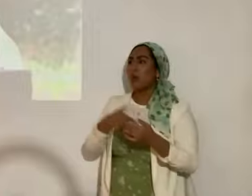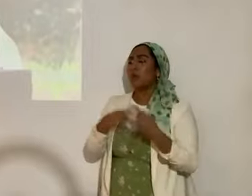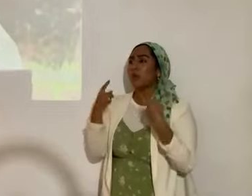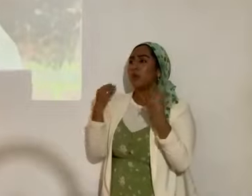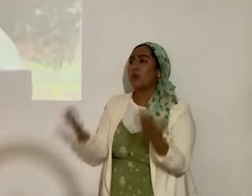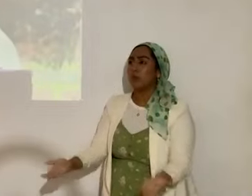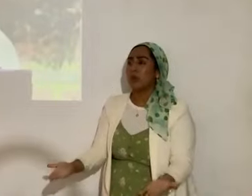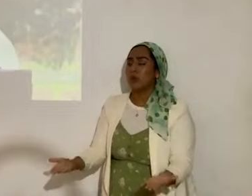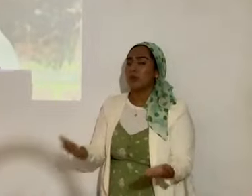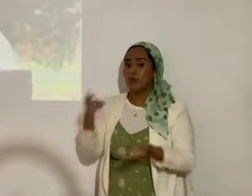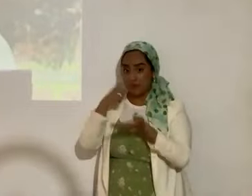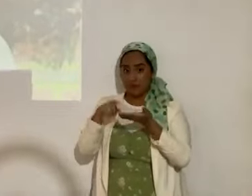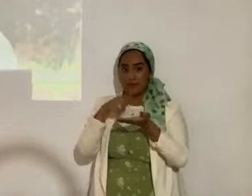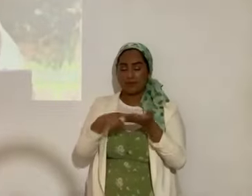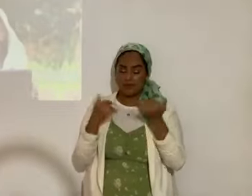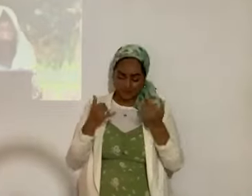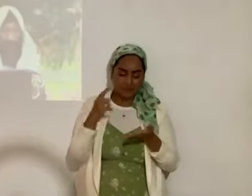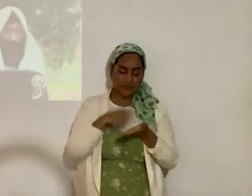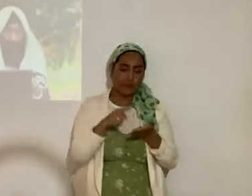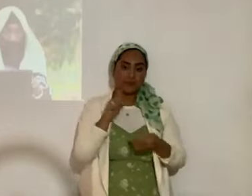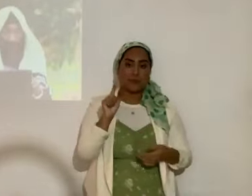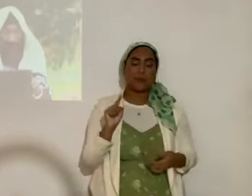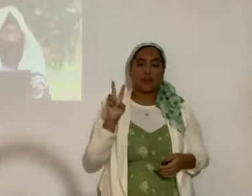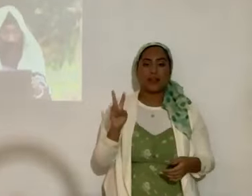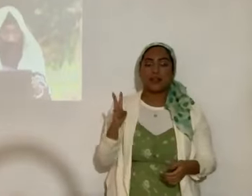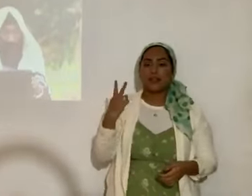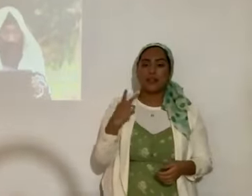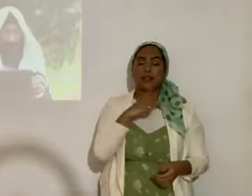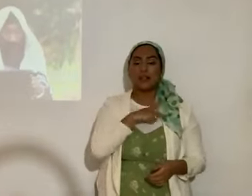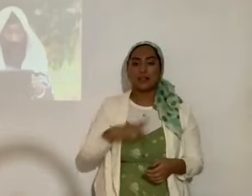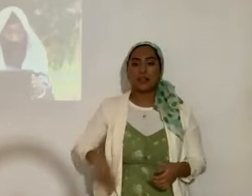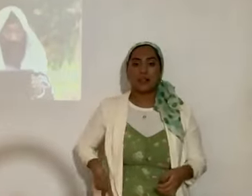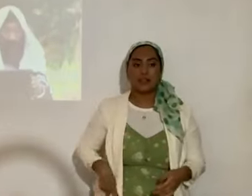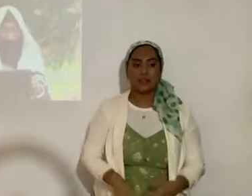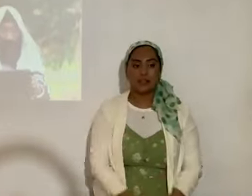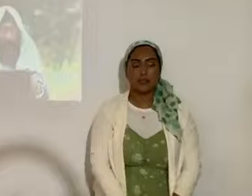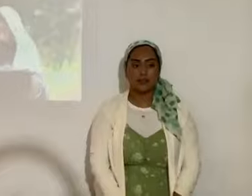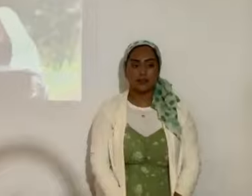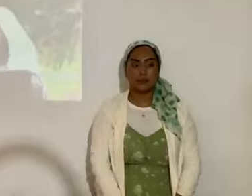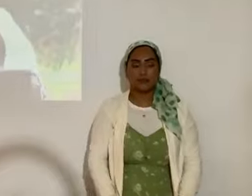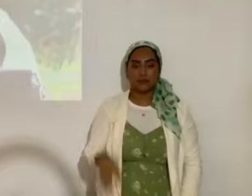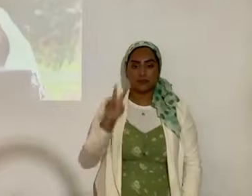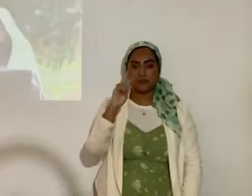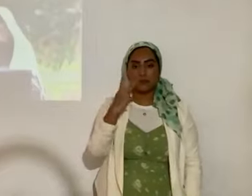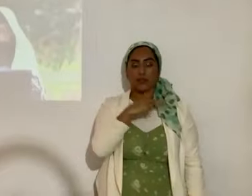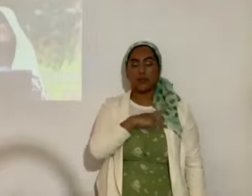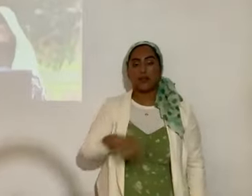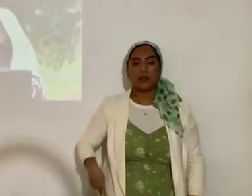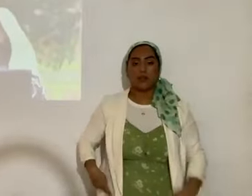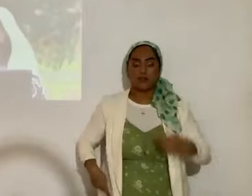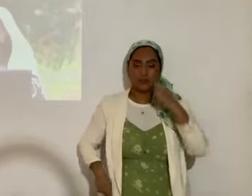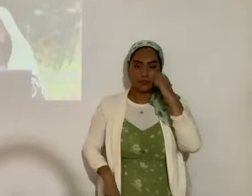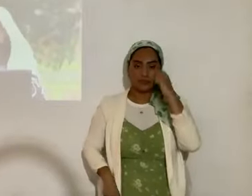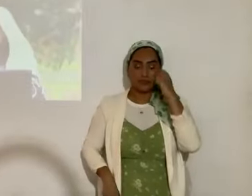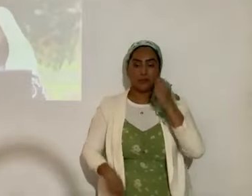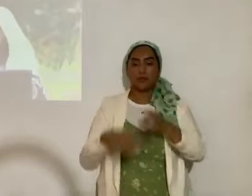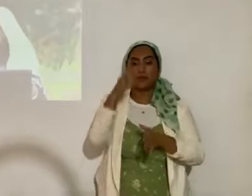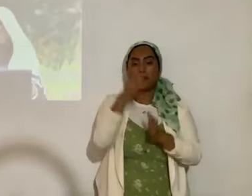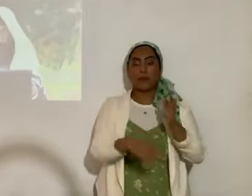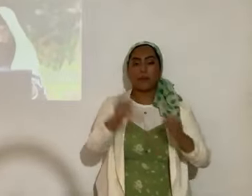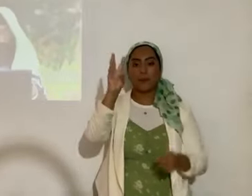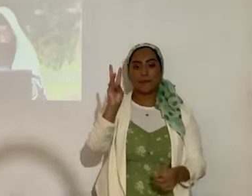o vamos para allá entonces Aleluya en Segunda de Reyes vamos para allá todos en Segunda de Reyes en el en el capítulo